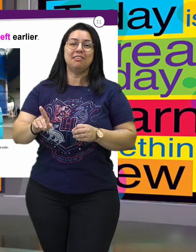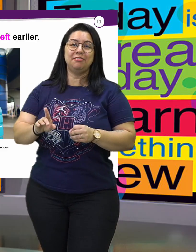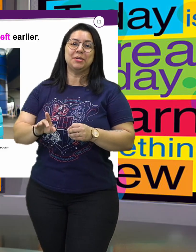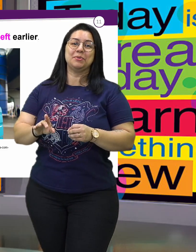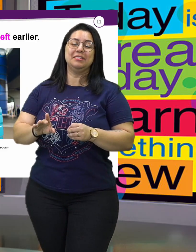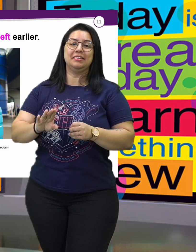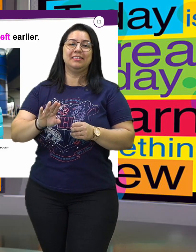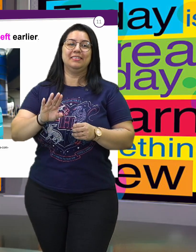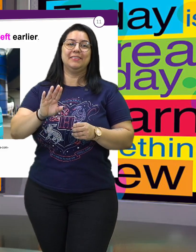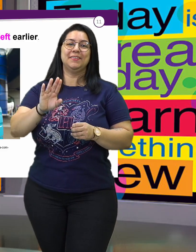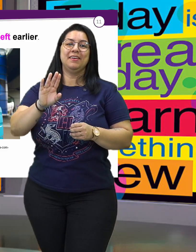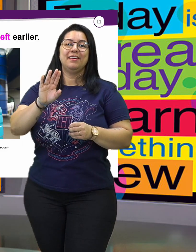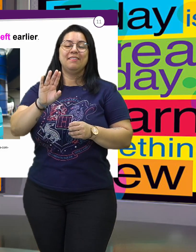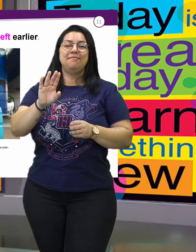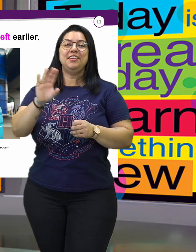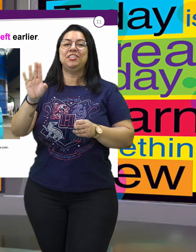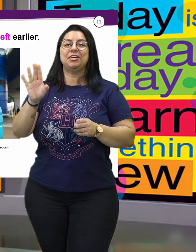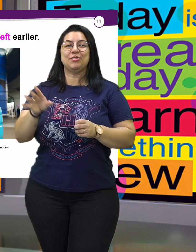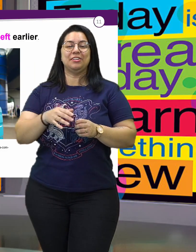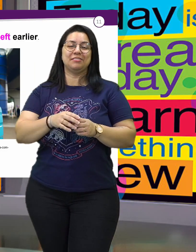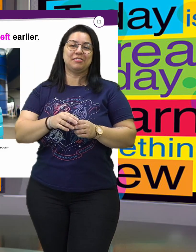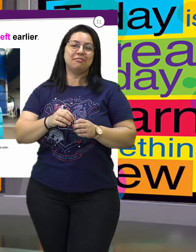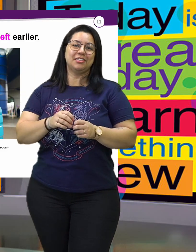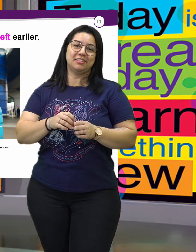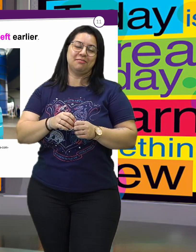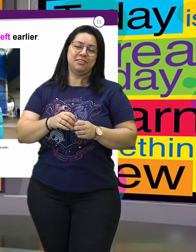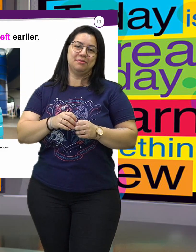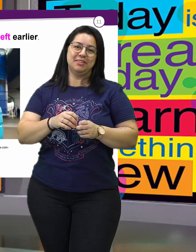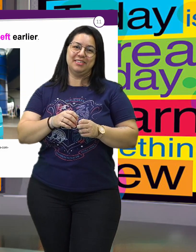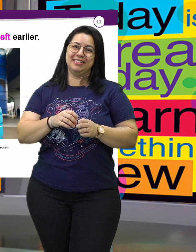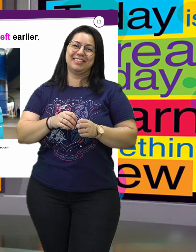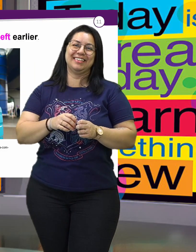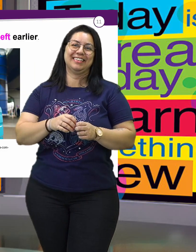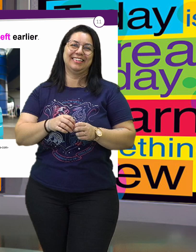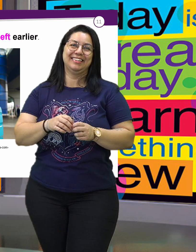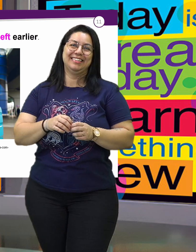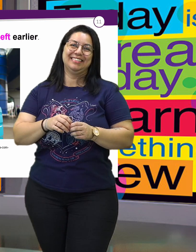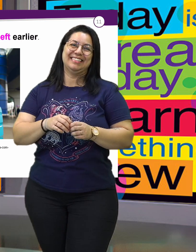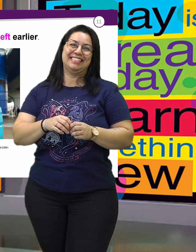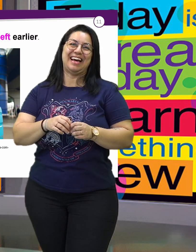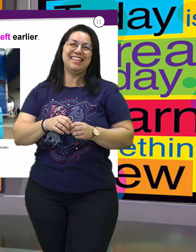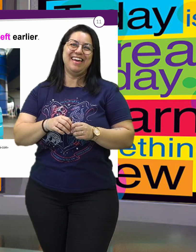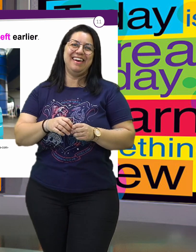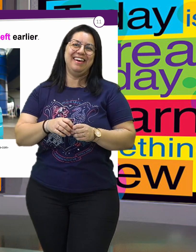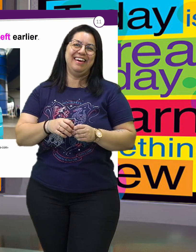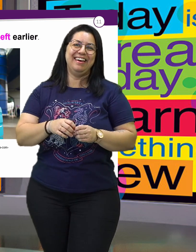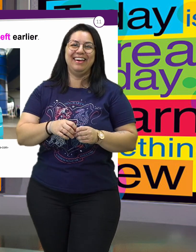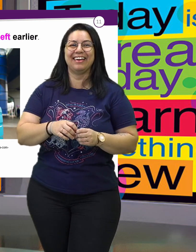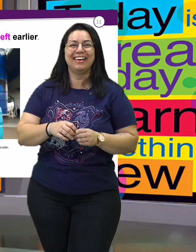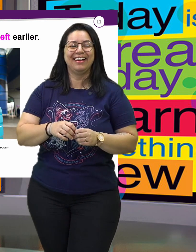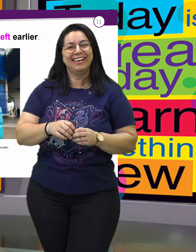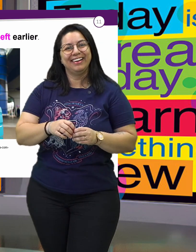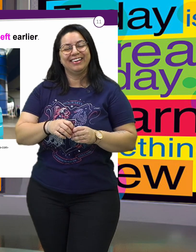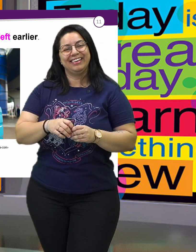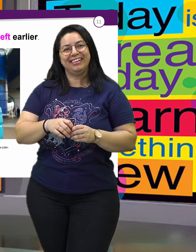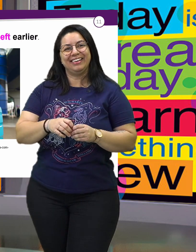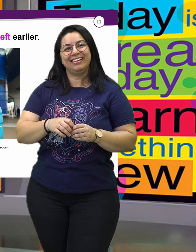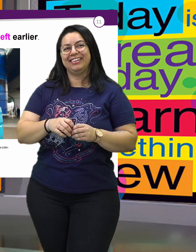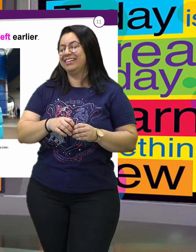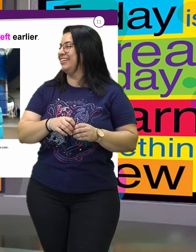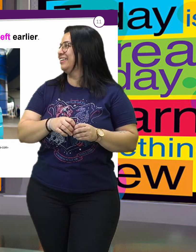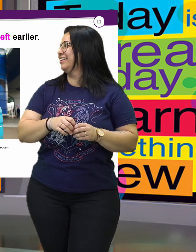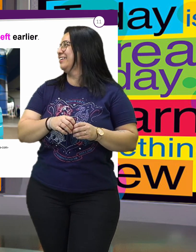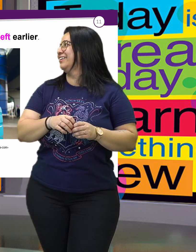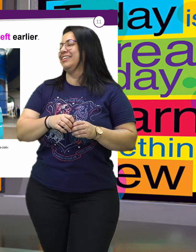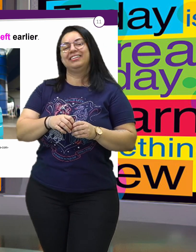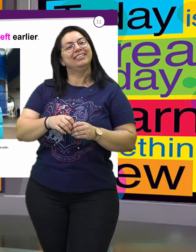pra ter essa vírgula. Essa vírgula tá aqui de gaiata. Finja que vocês não estão vendo essa vírgula. Saia, vai, se saia. Sai daí. Aí à toa. Mas olha só, a gente